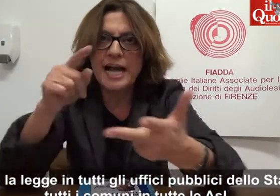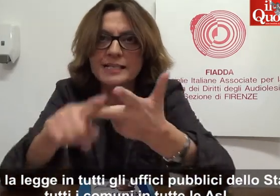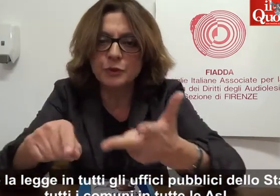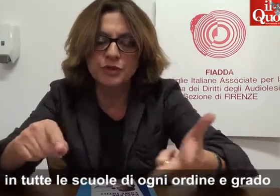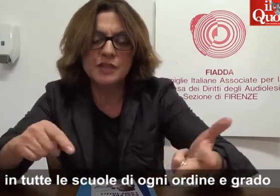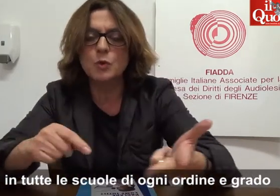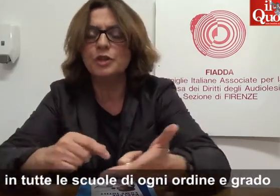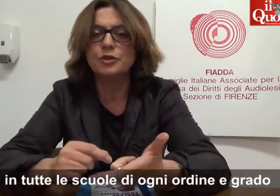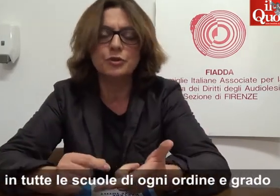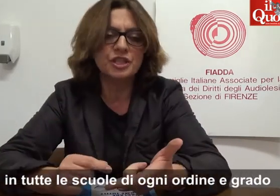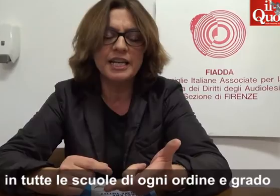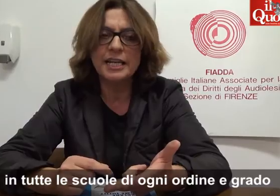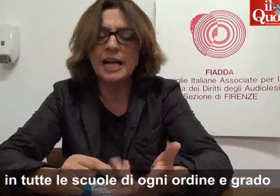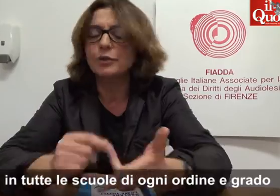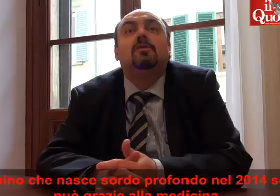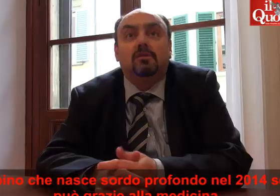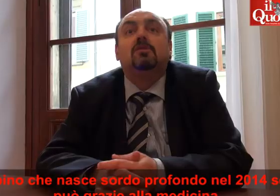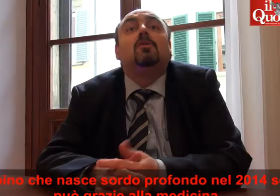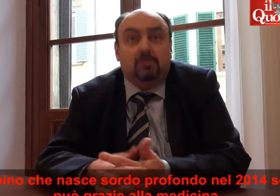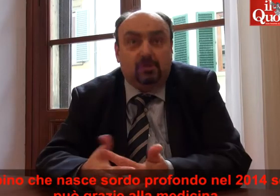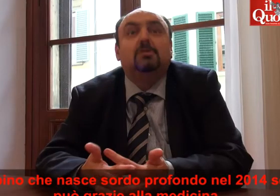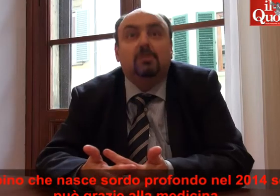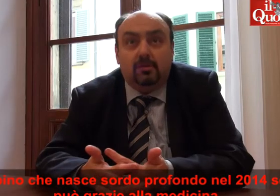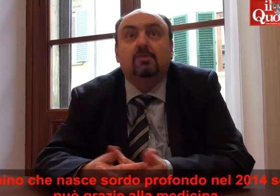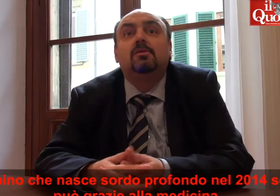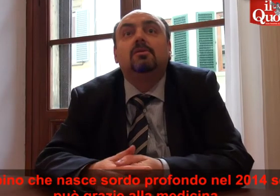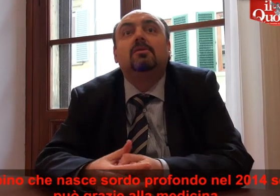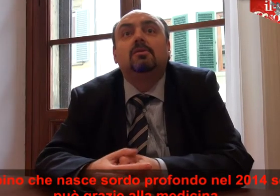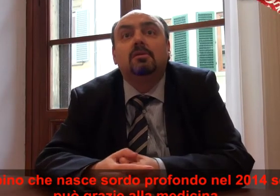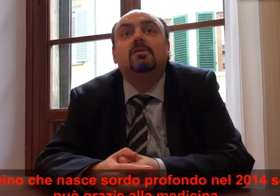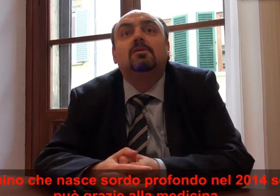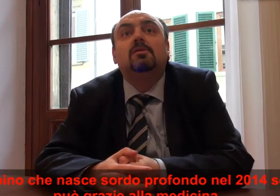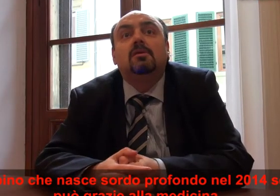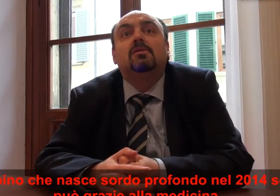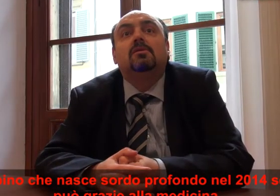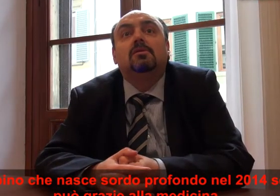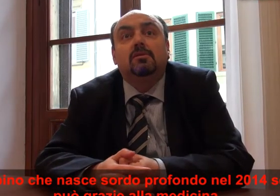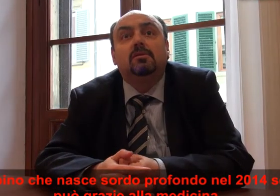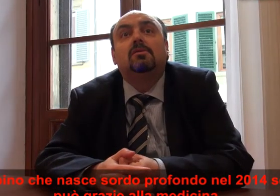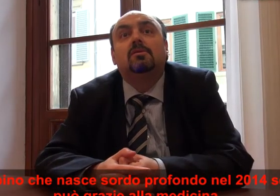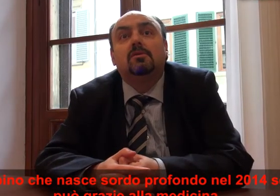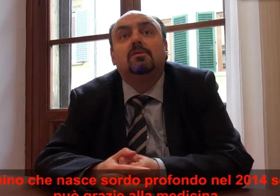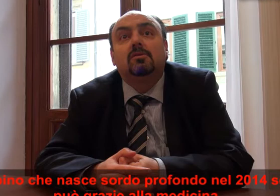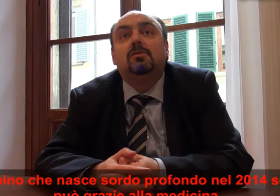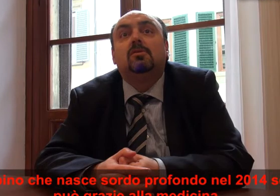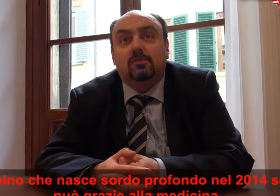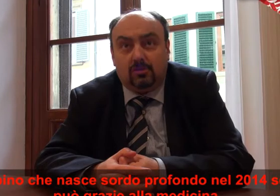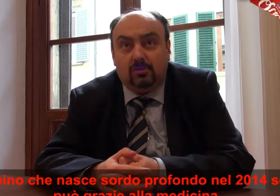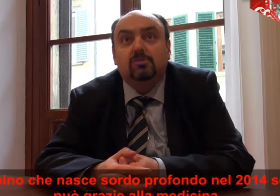asle, in tutte le scuole di ogni ordine e grado. Un bambino che nasce sordo profondo nel 2014, se vuole,